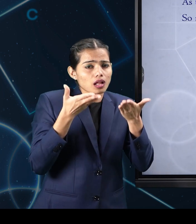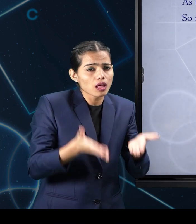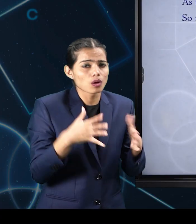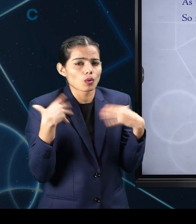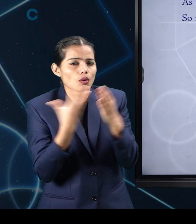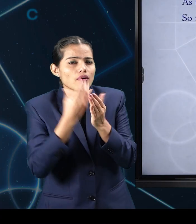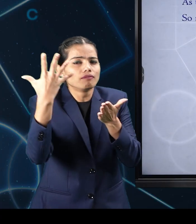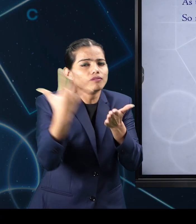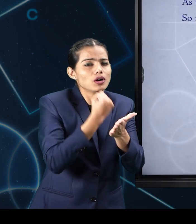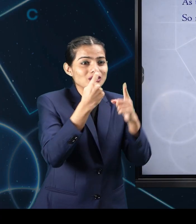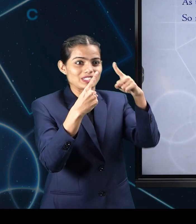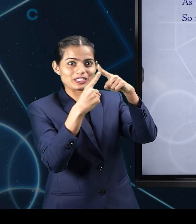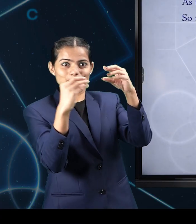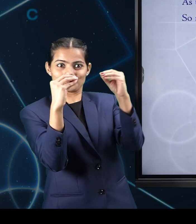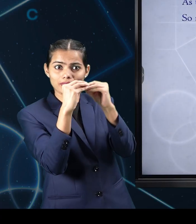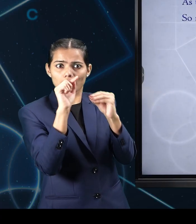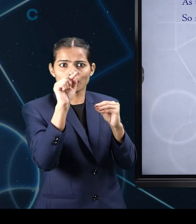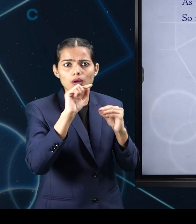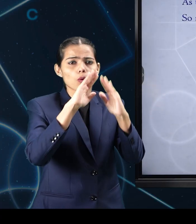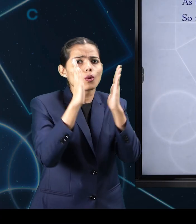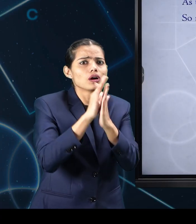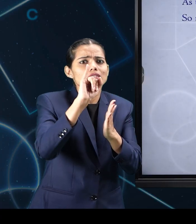TB स्क्वायर इज इक्वल 64।